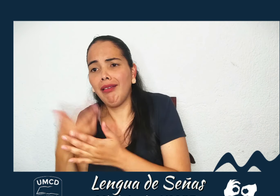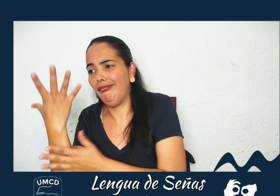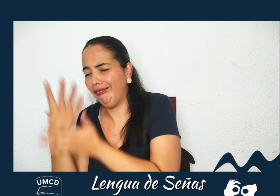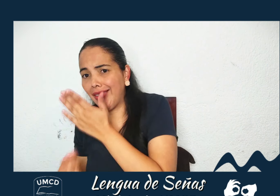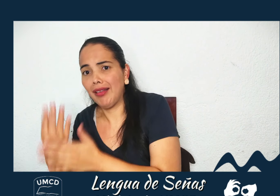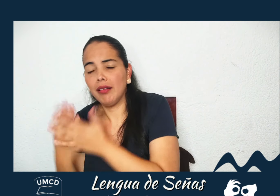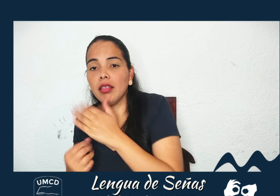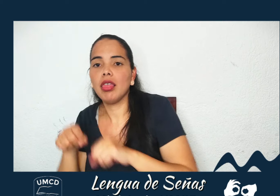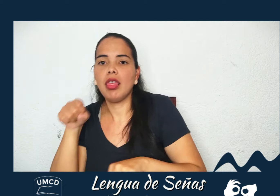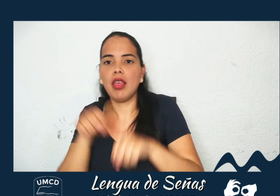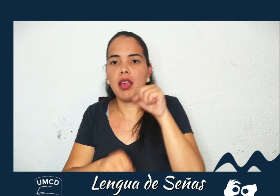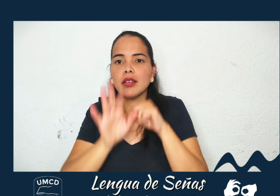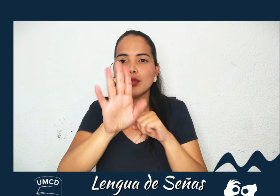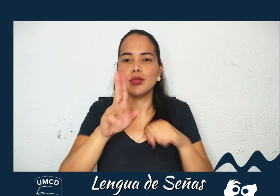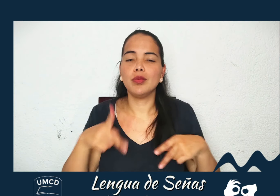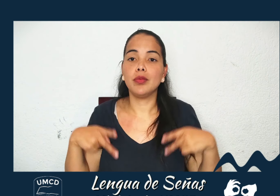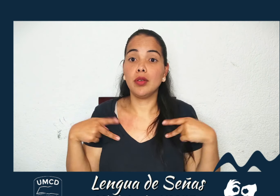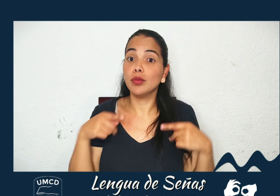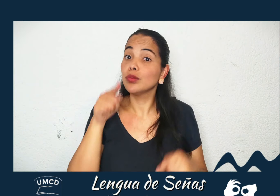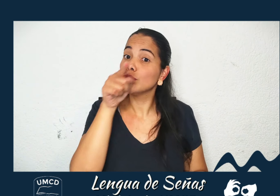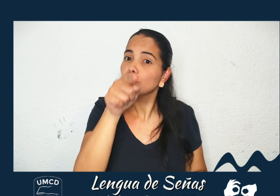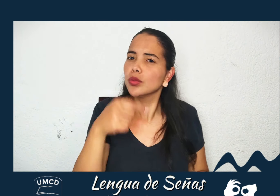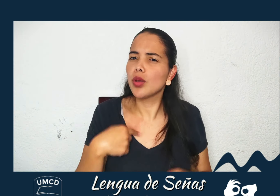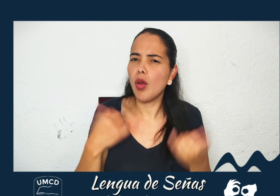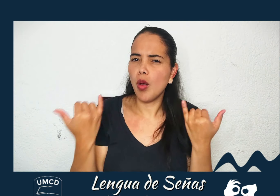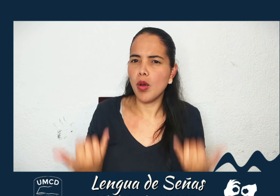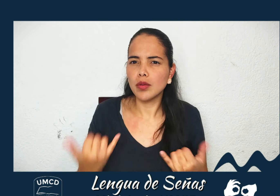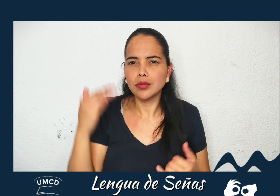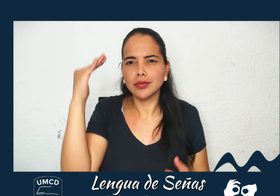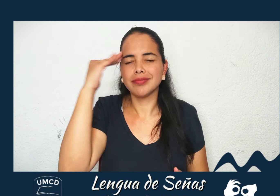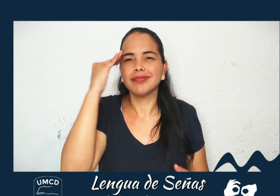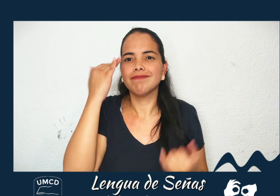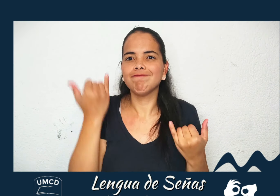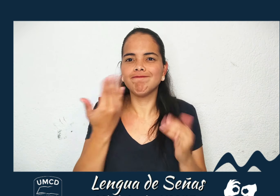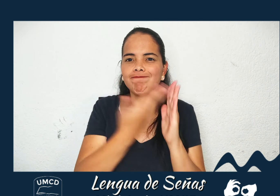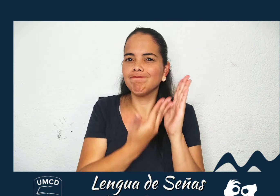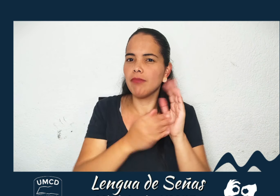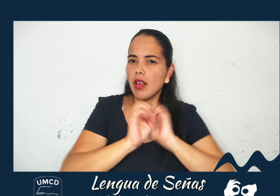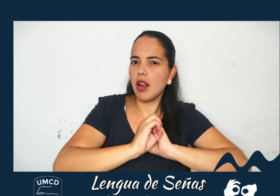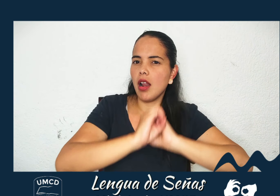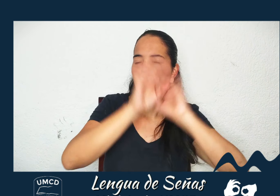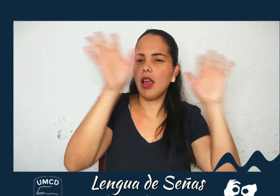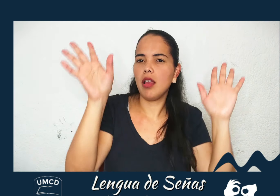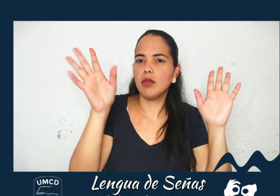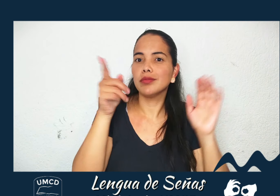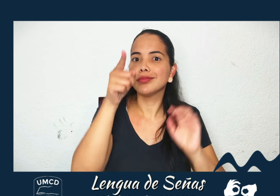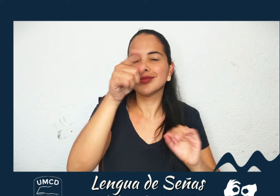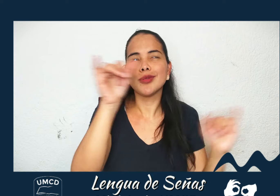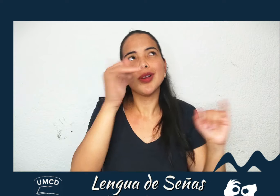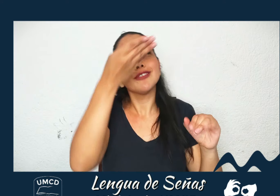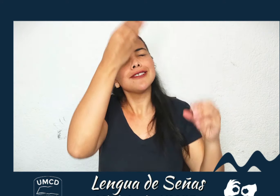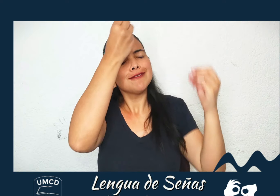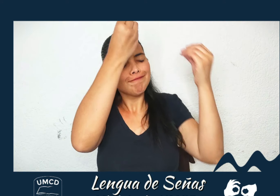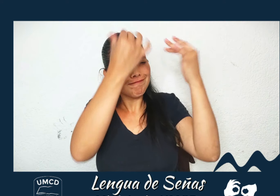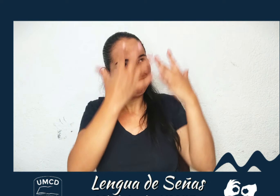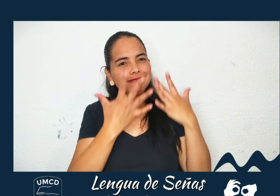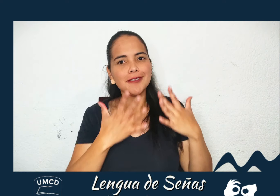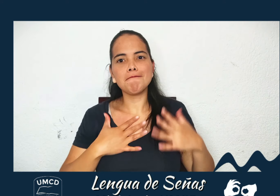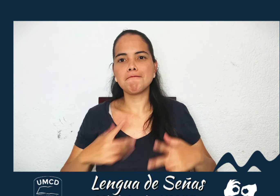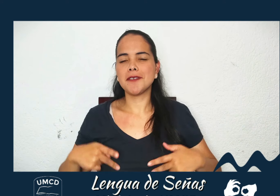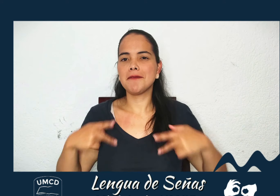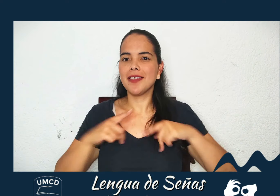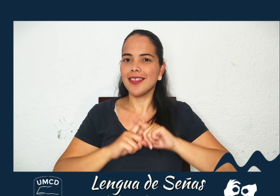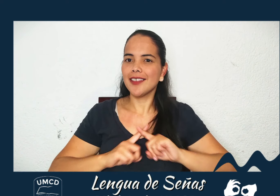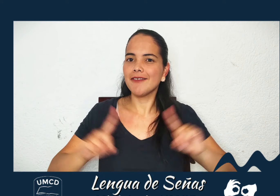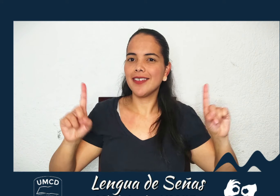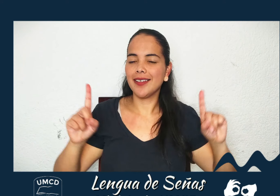tomadas pudieran venir. Usted y yo tenemos en la palabra de Dios la luz para